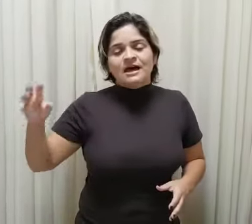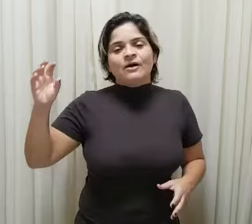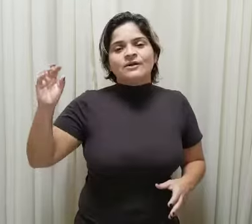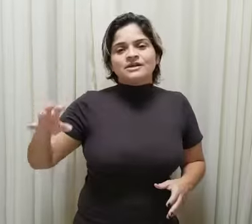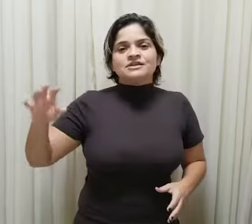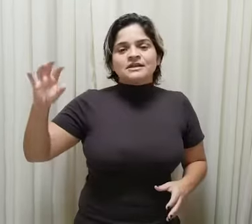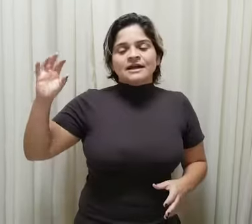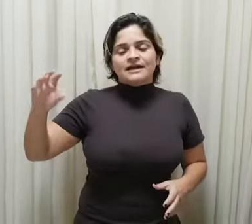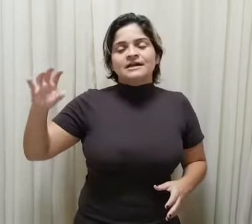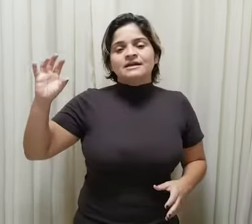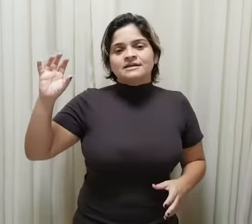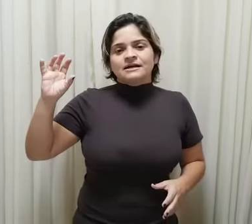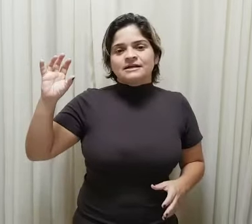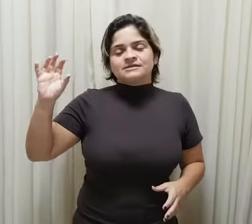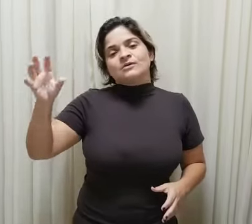A origem são